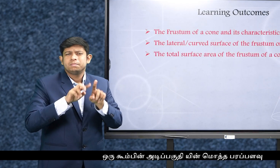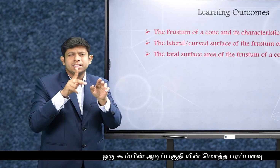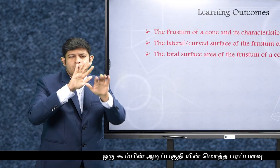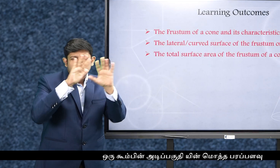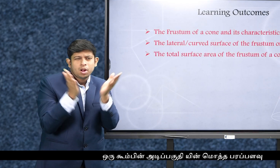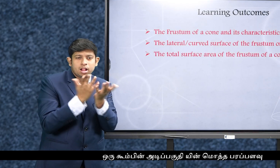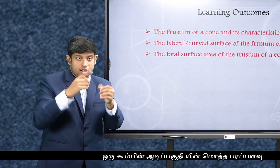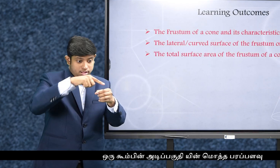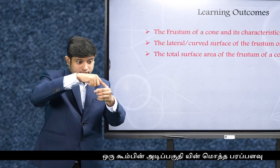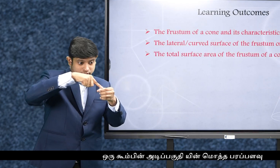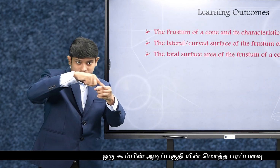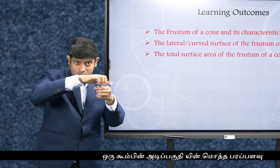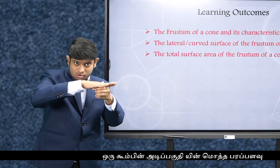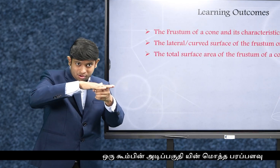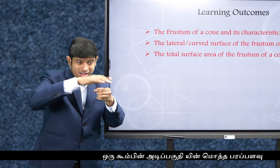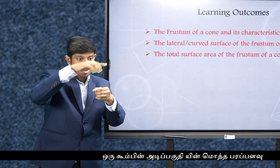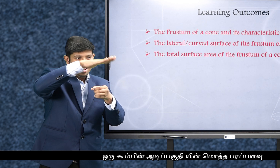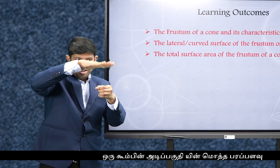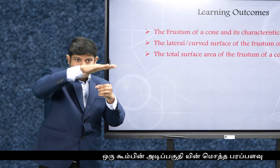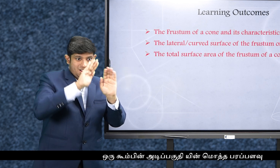ஒரு கூம்பின் அடிகண்டமின் மொத்த பரப்பளவு.